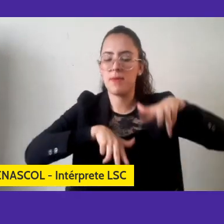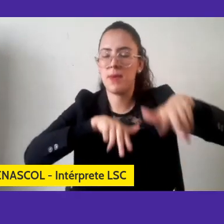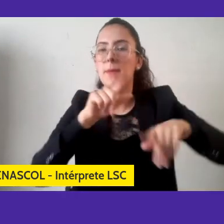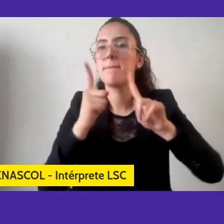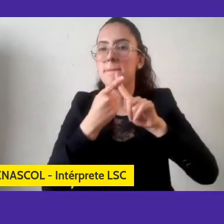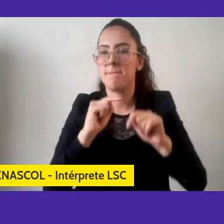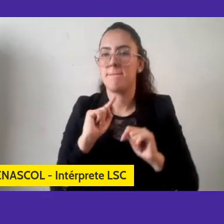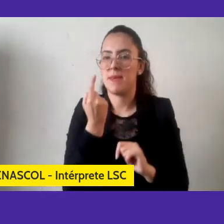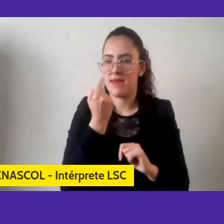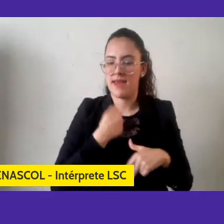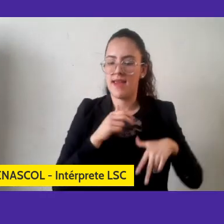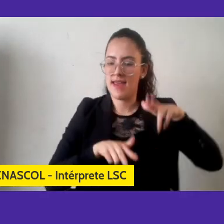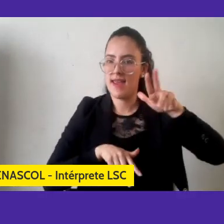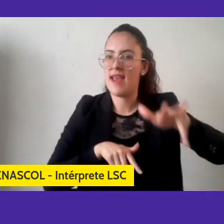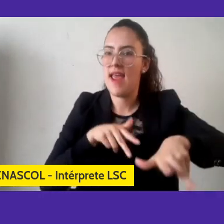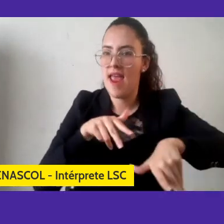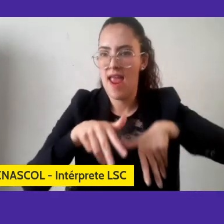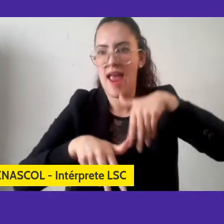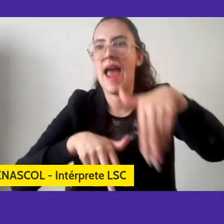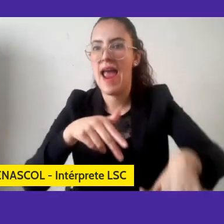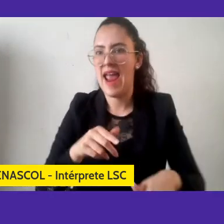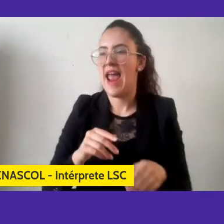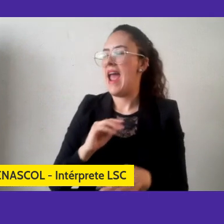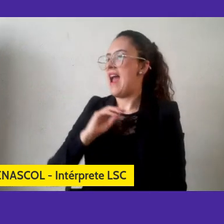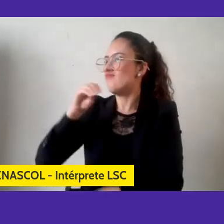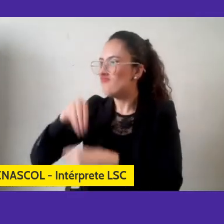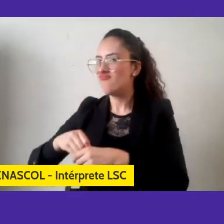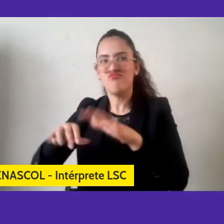caminar sobre esta industria, este negocio.